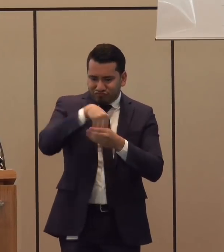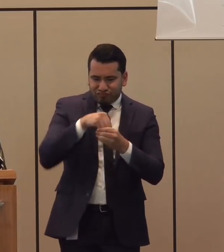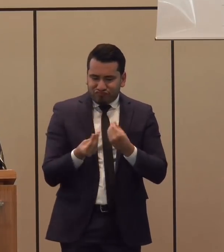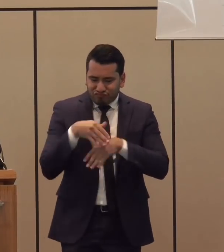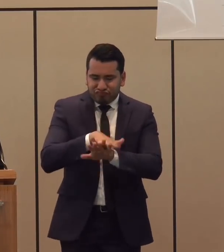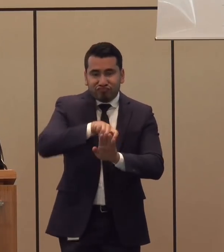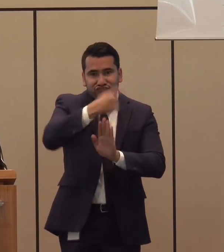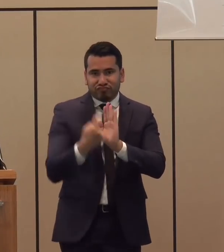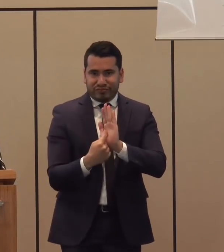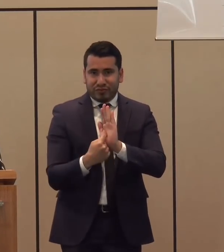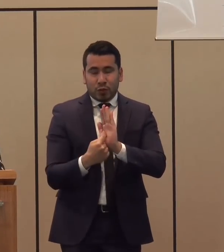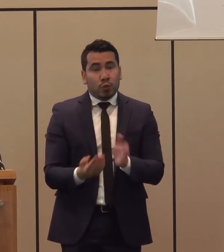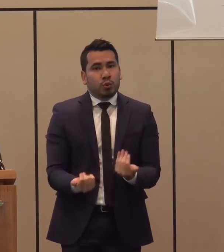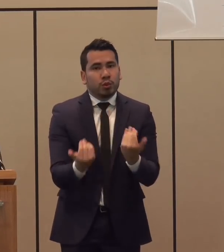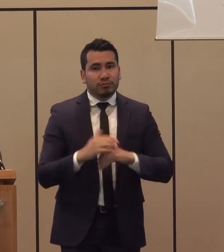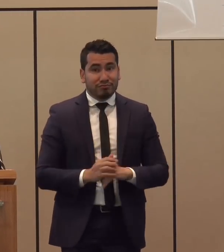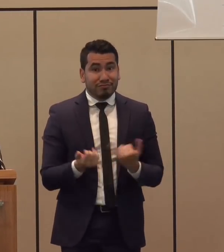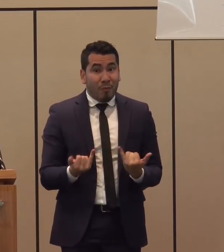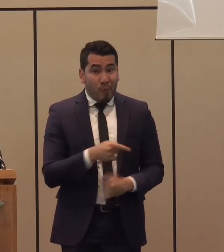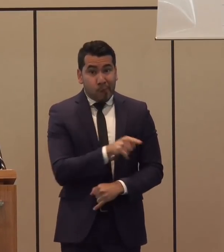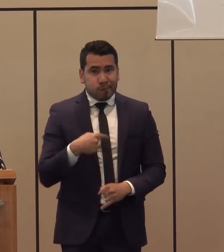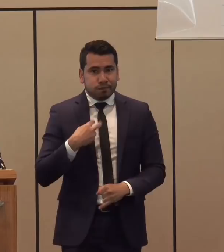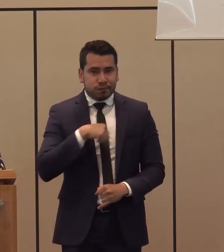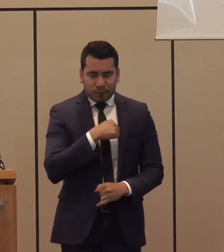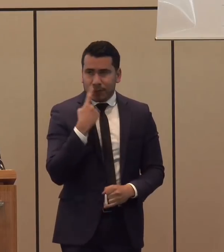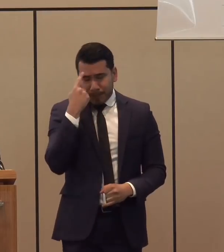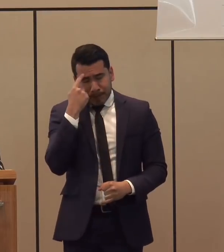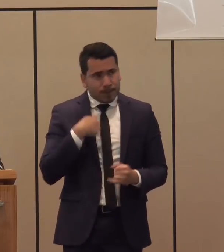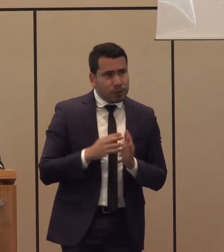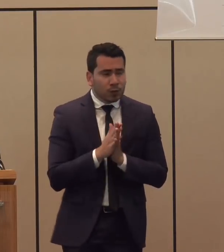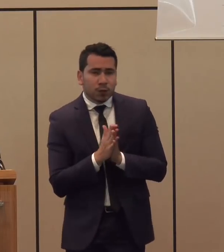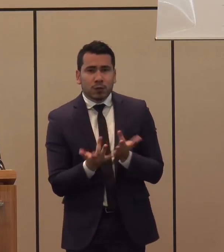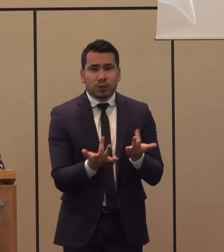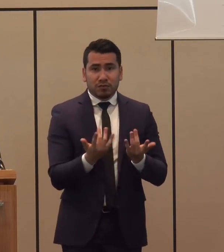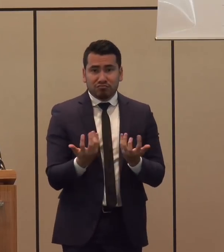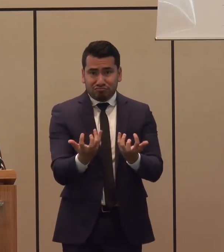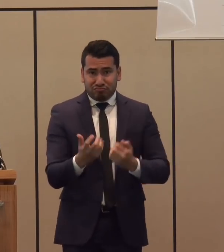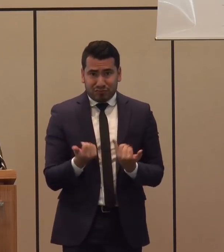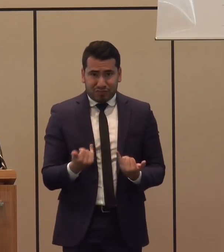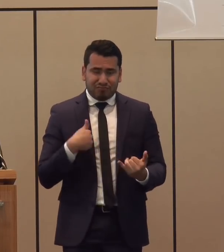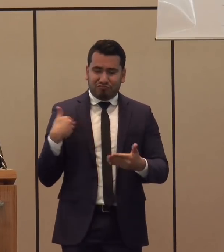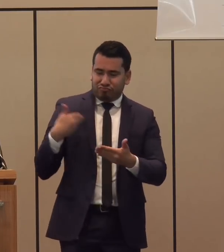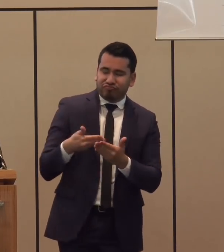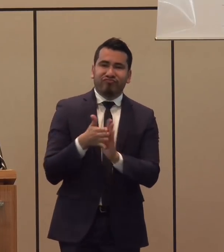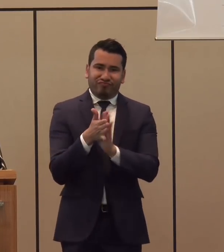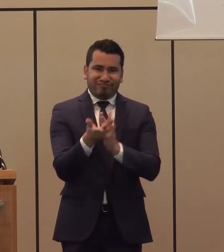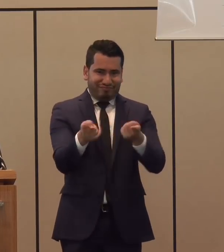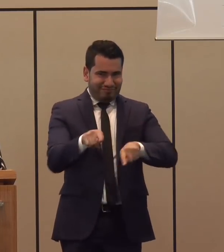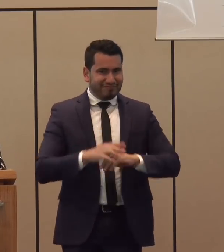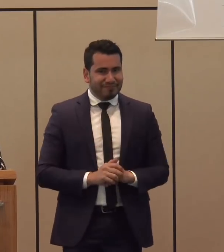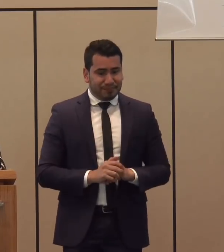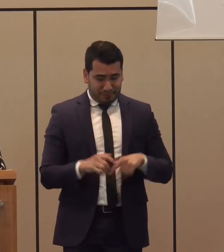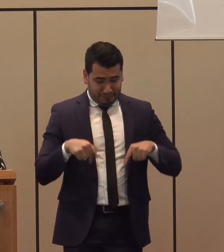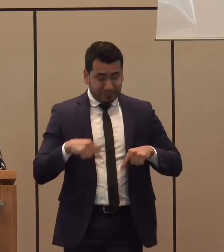tenemos muchas perspectivas y queremos que queremos hablar también de esto este